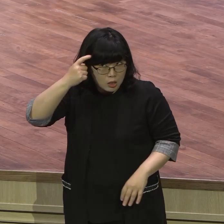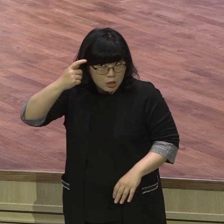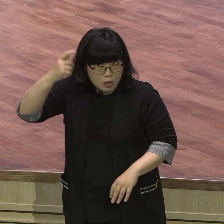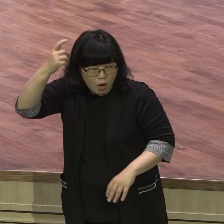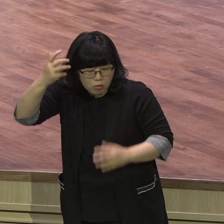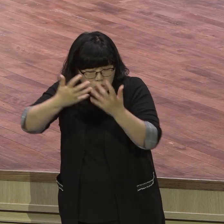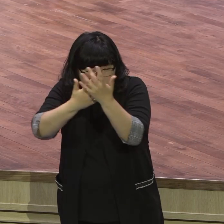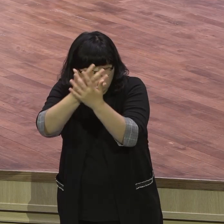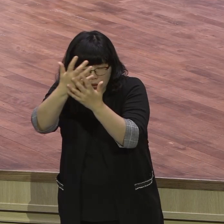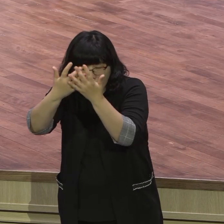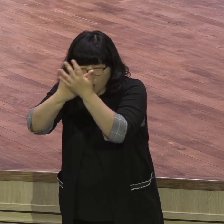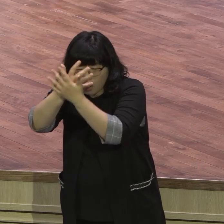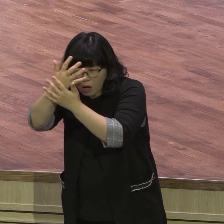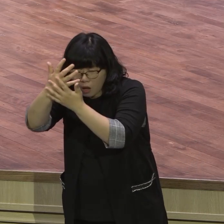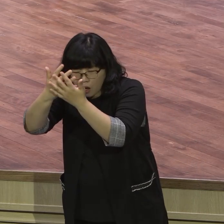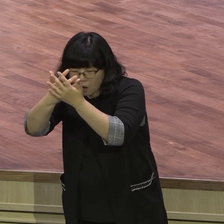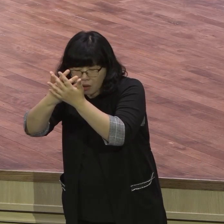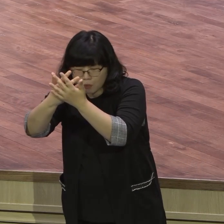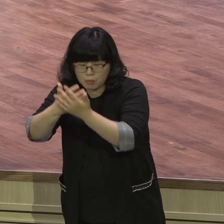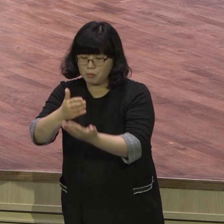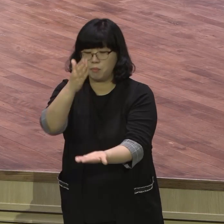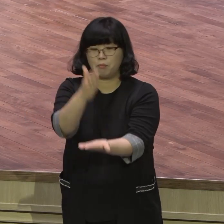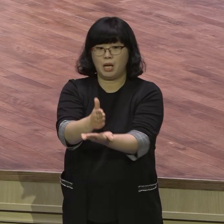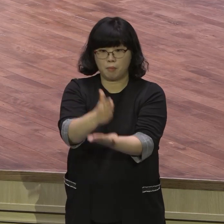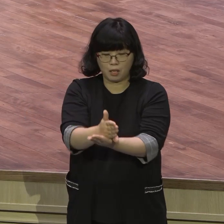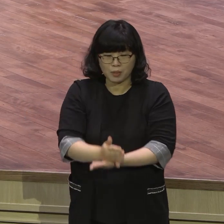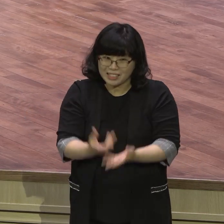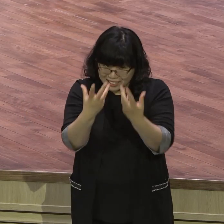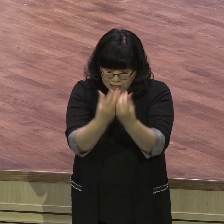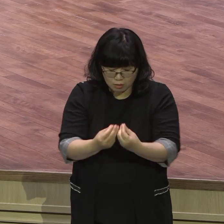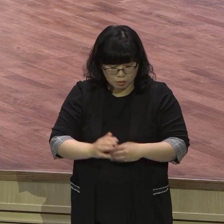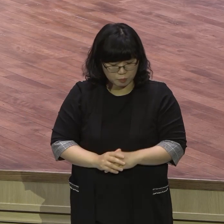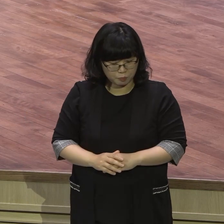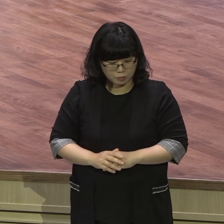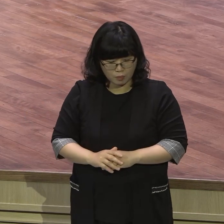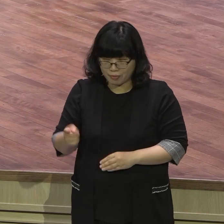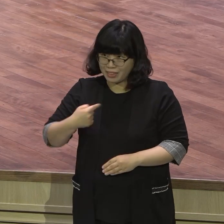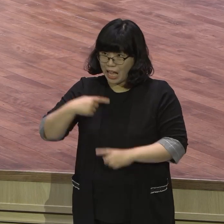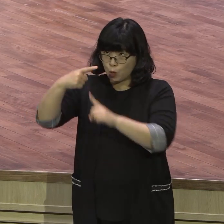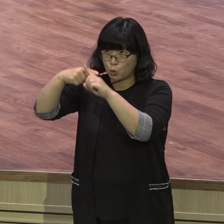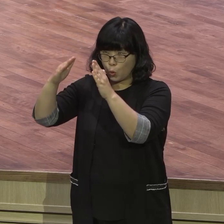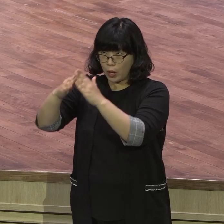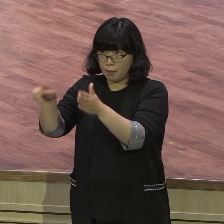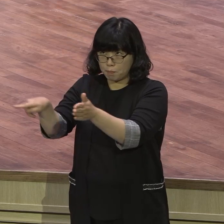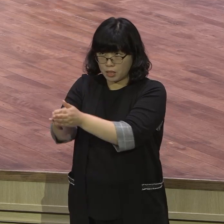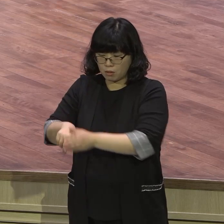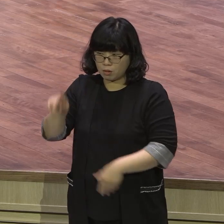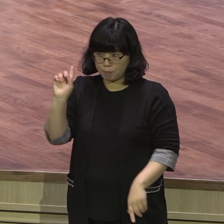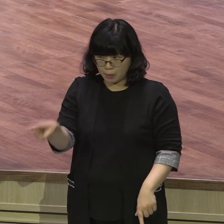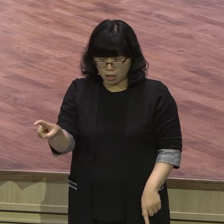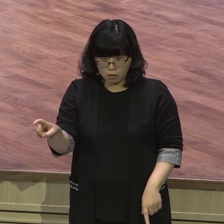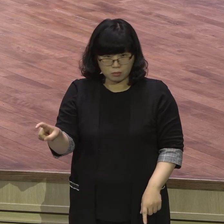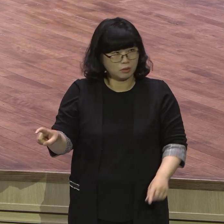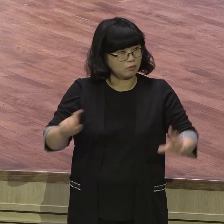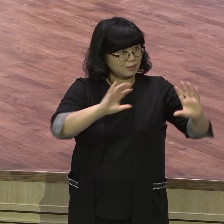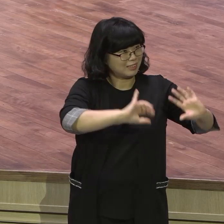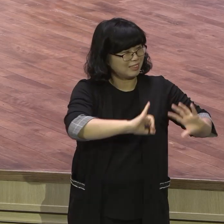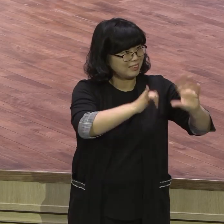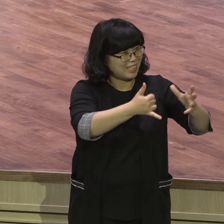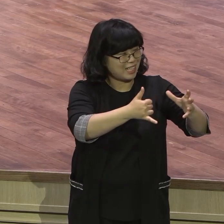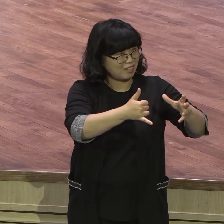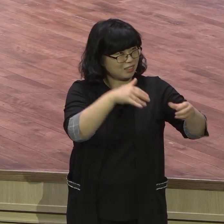혼합주의 그러니까 쉽게 말하면 양다리에 걸치게 하지 말하는 겁니다. 교회 단위입니다. 하나님 믿지요. 하나님 또